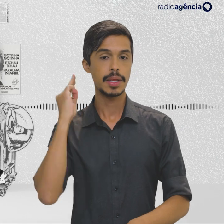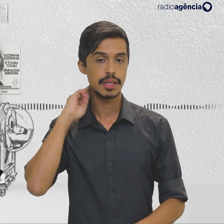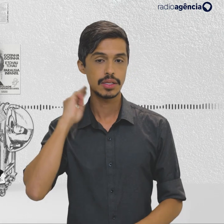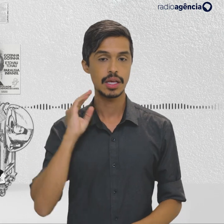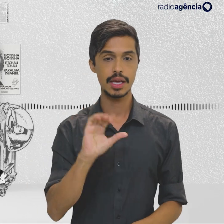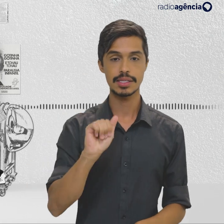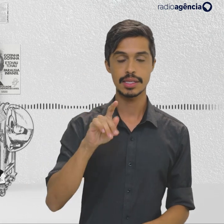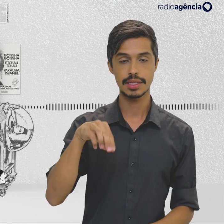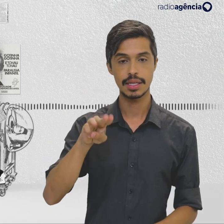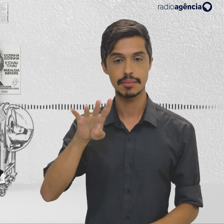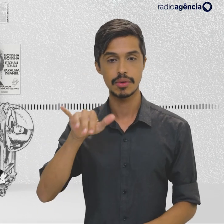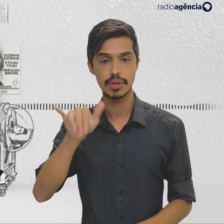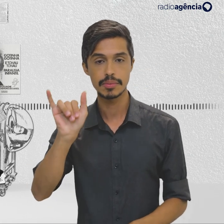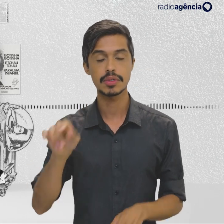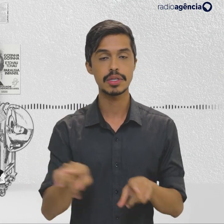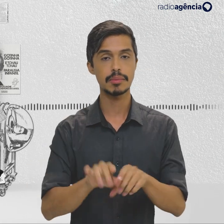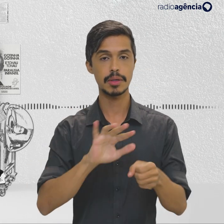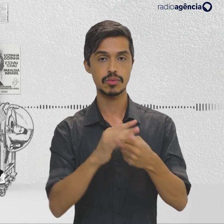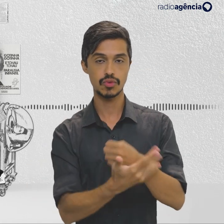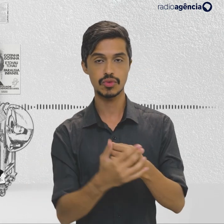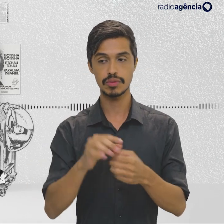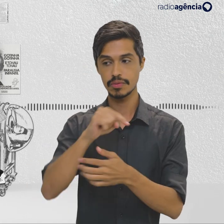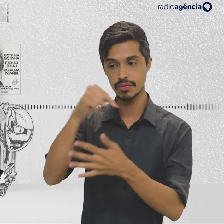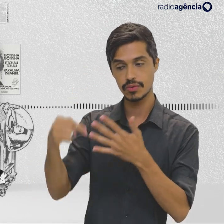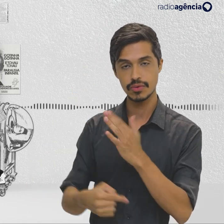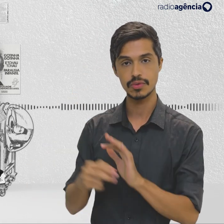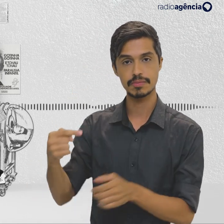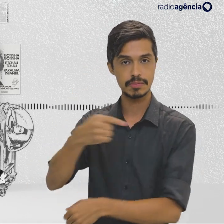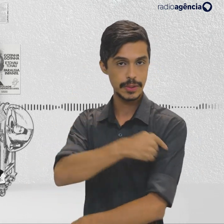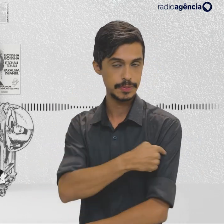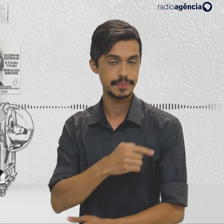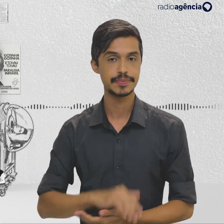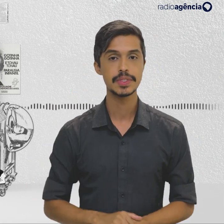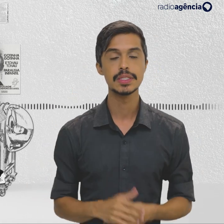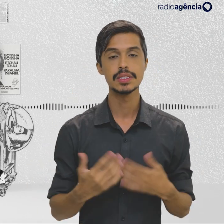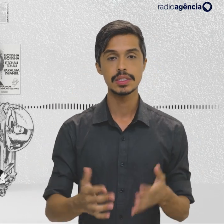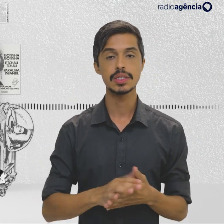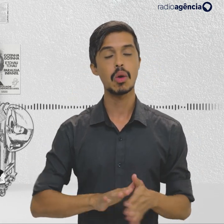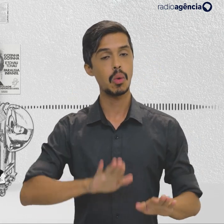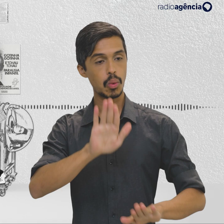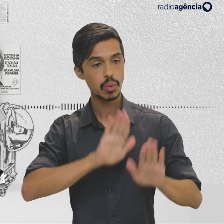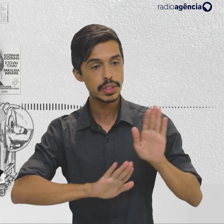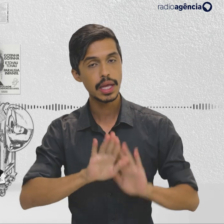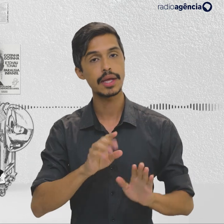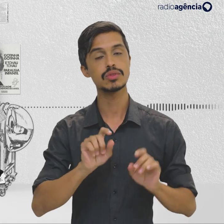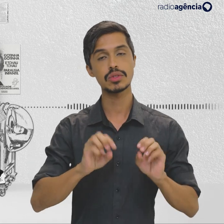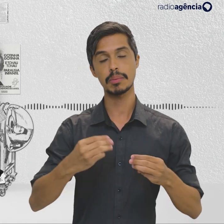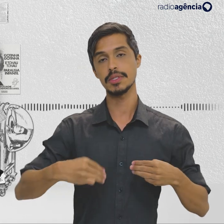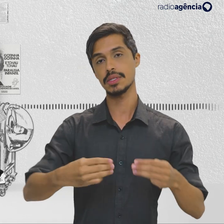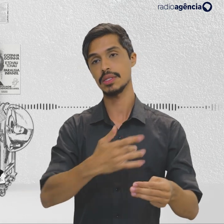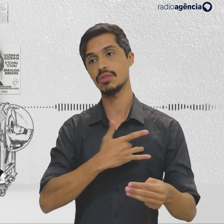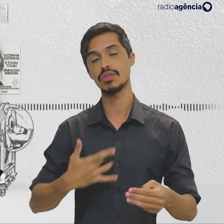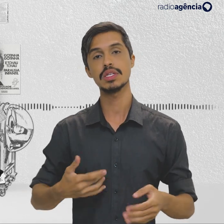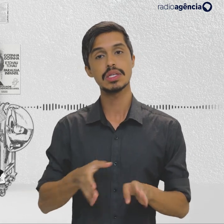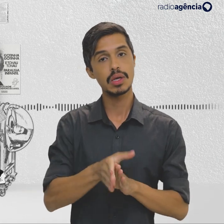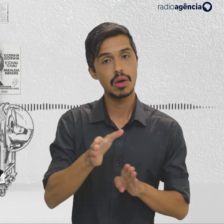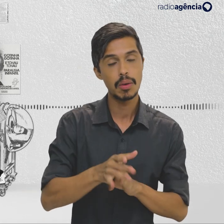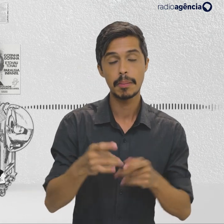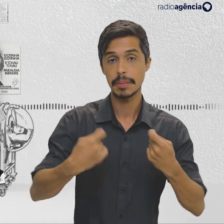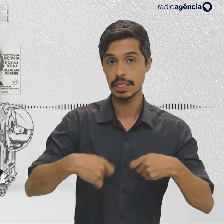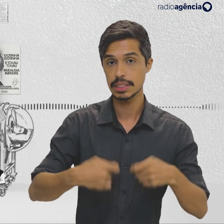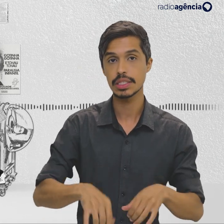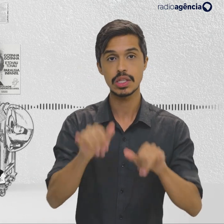acwy e covid-19 alguns cuidados são tomados o Ministério da Saúde orienta que é preciso fazer uma ação